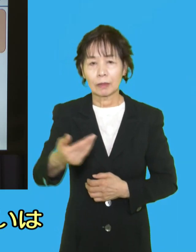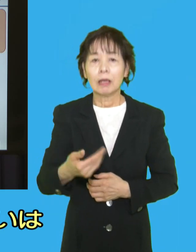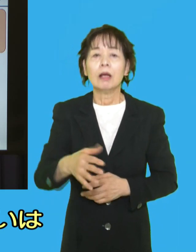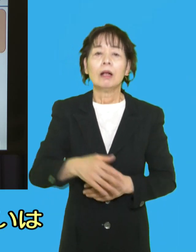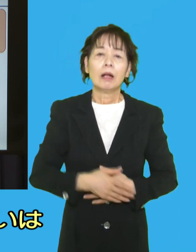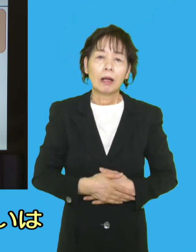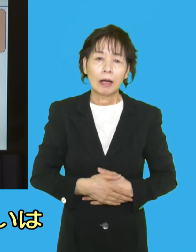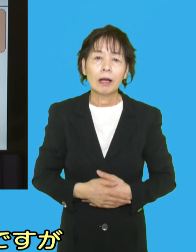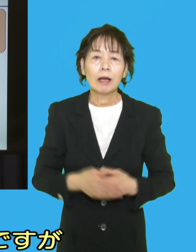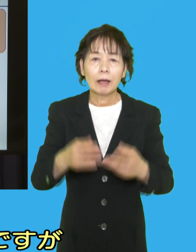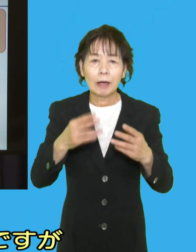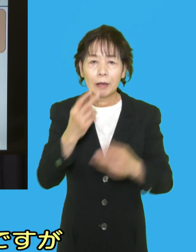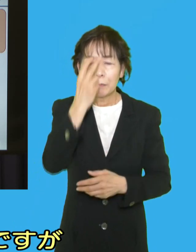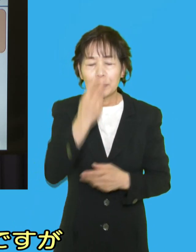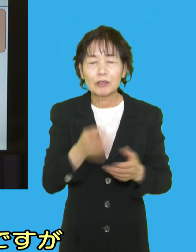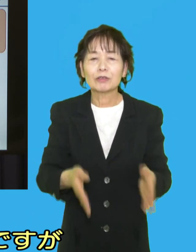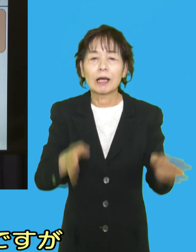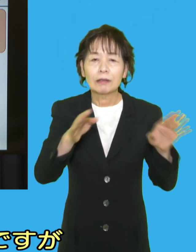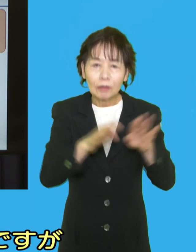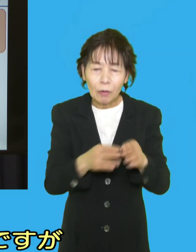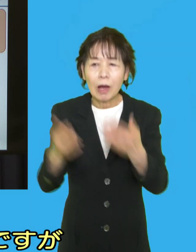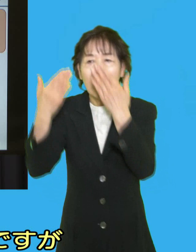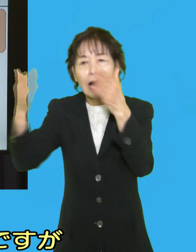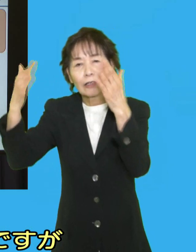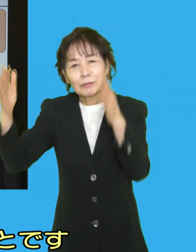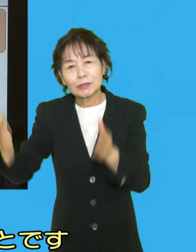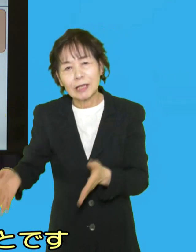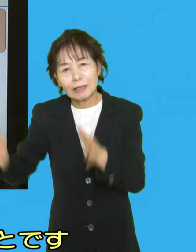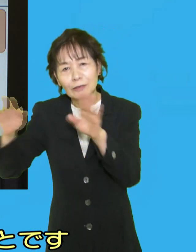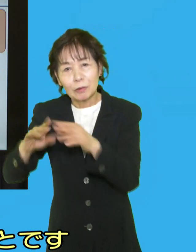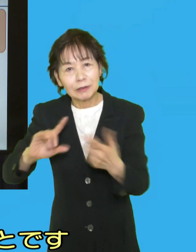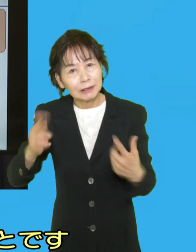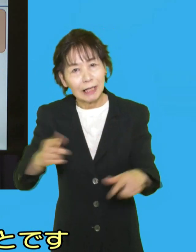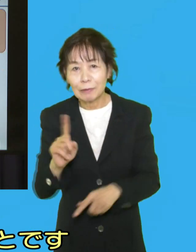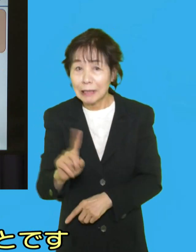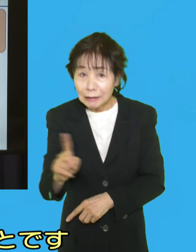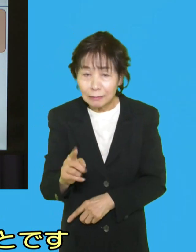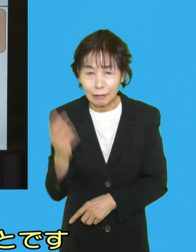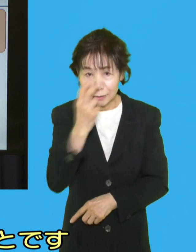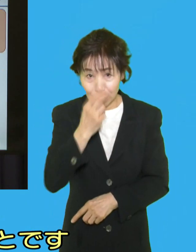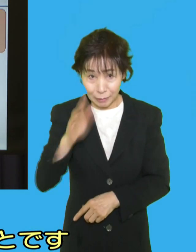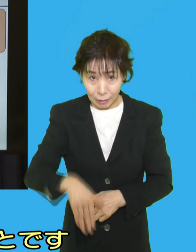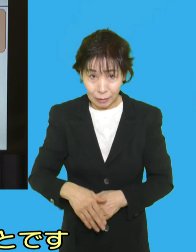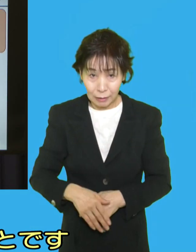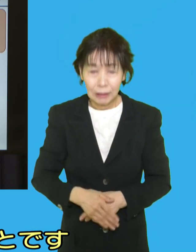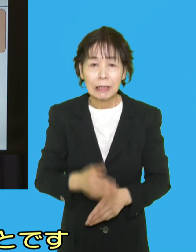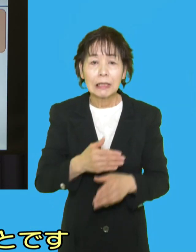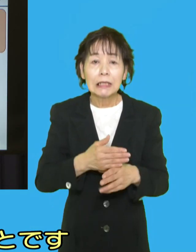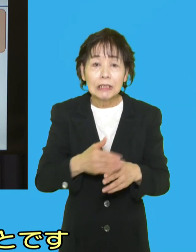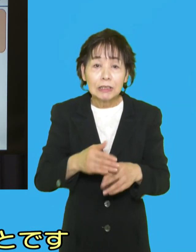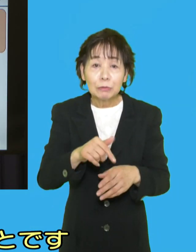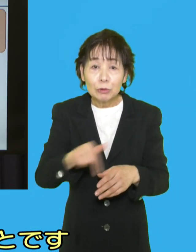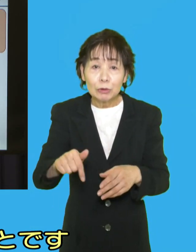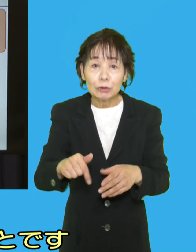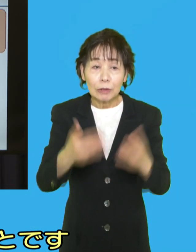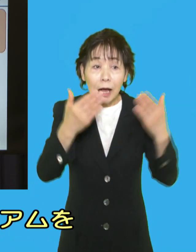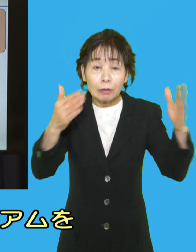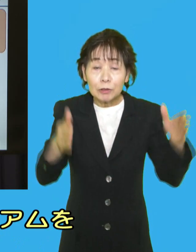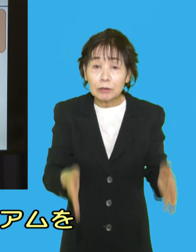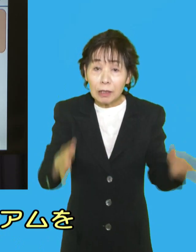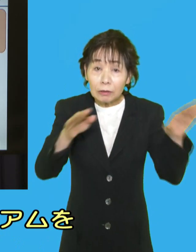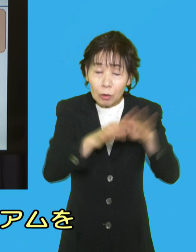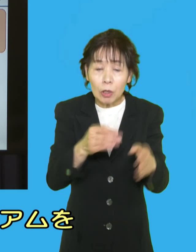館の違いは何かというのを私もこの間少し調べたんですけど、博物館の一部の機能が美術館であるということ